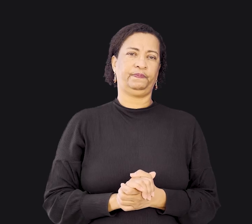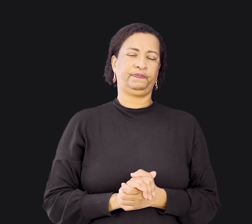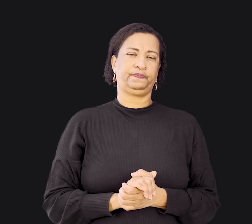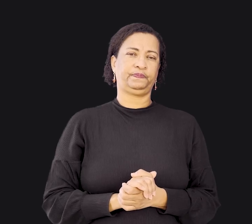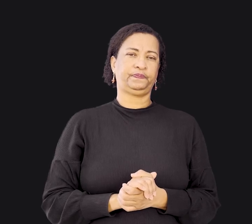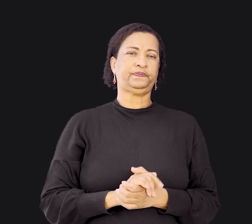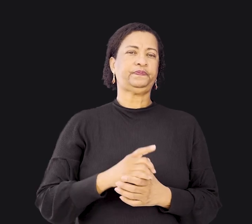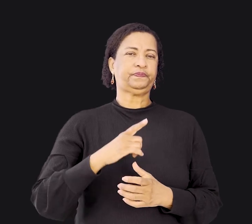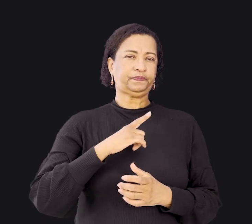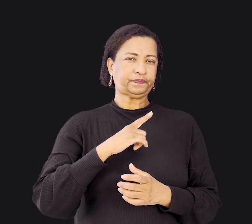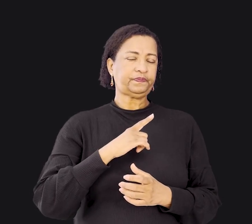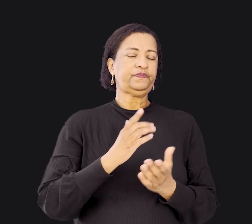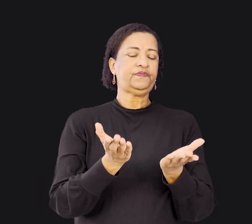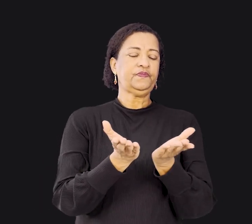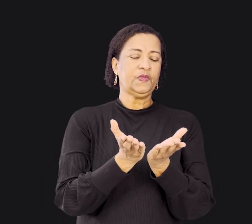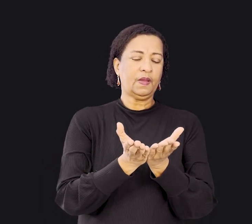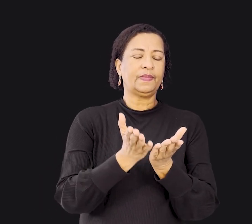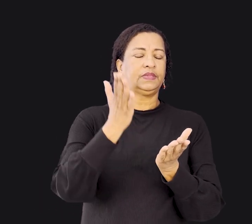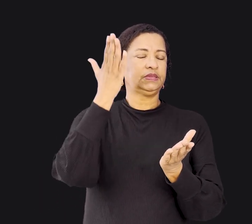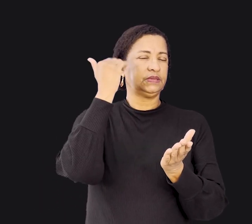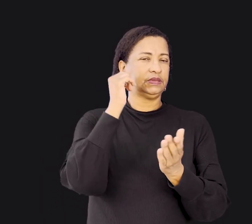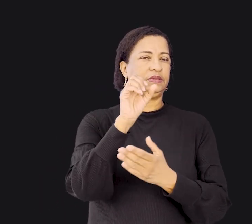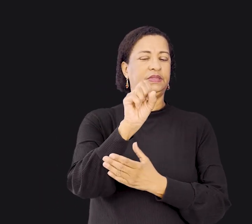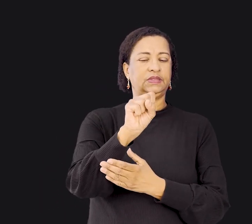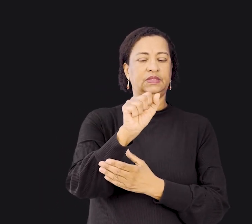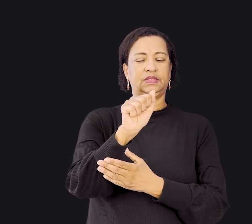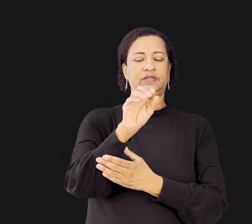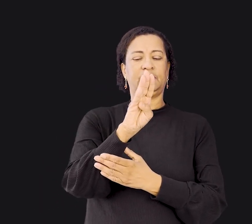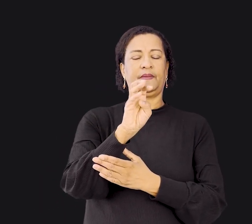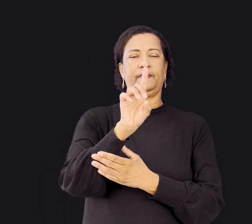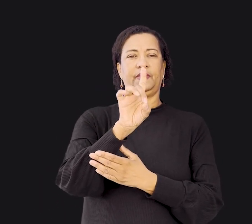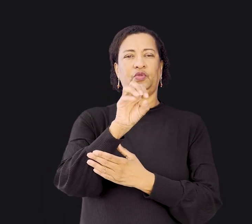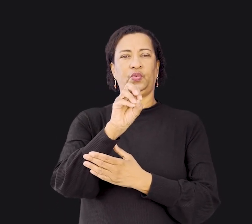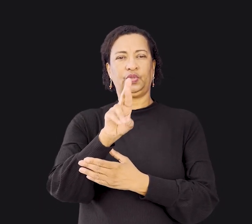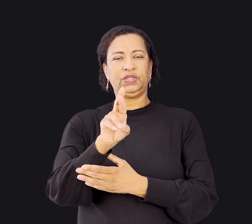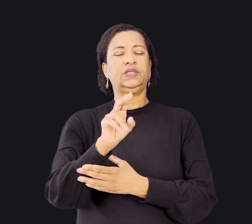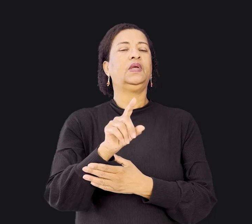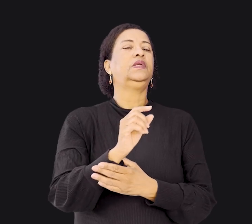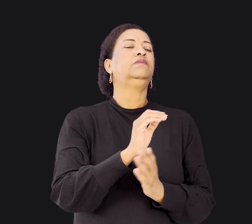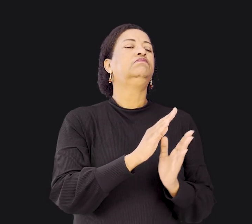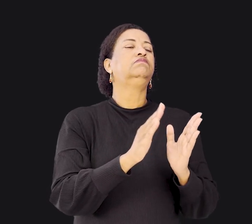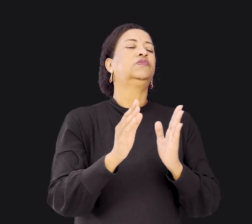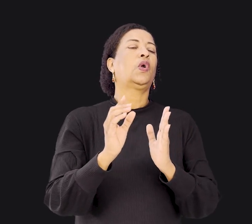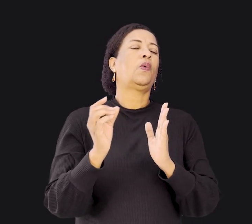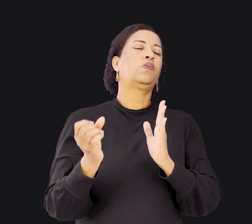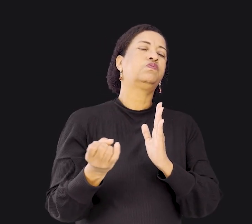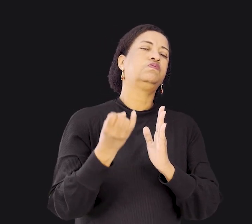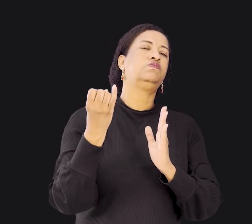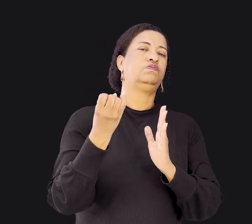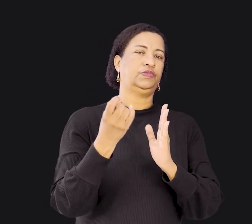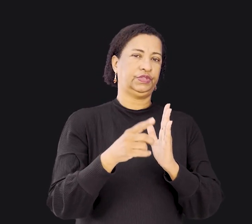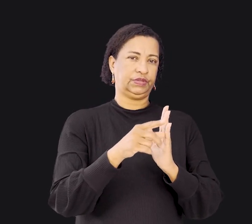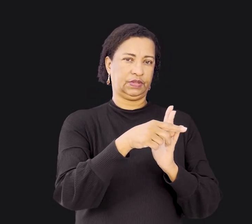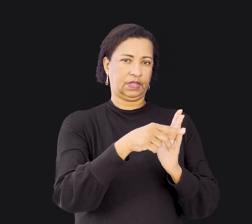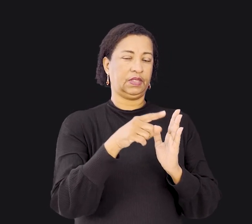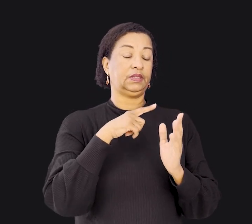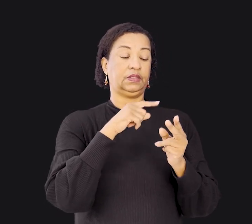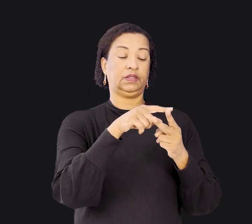Tiago passa a falar da sabedoria e sobre a fonte dela. Ele diz que há dois tipos de sabedoria.